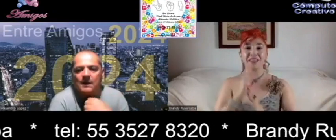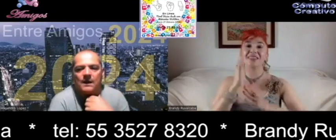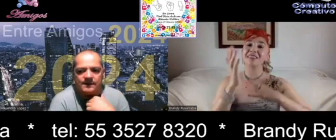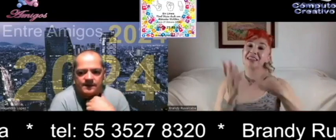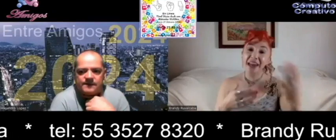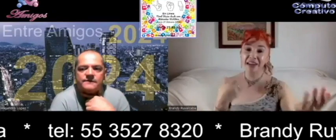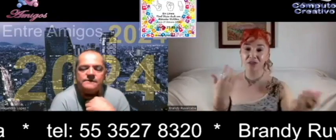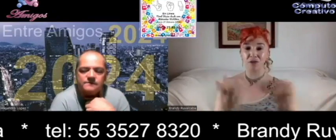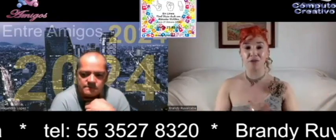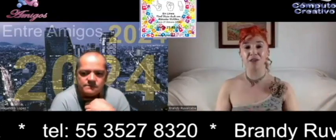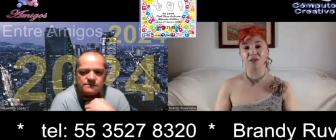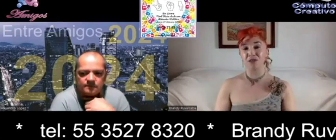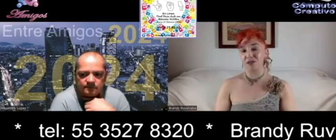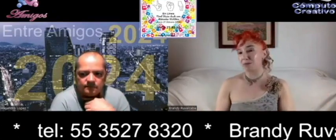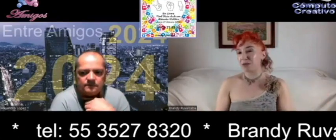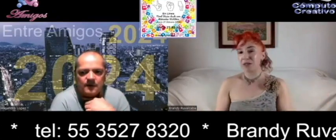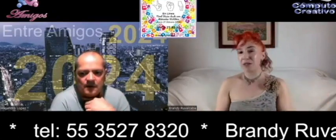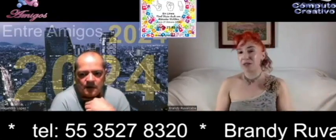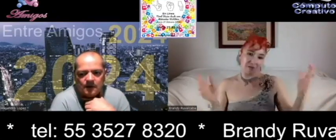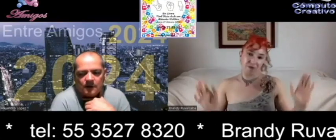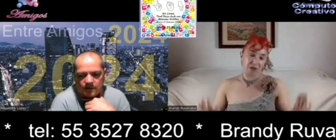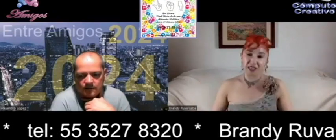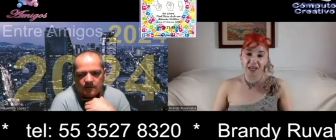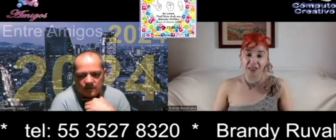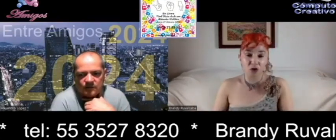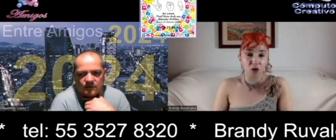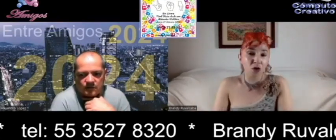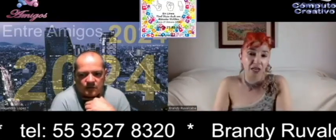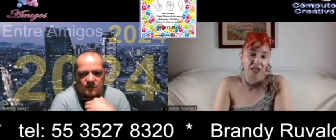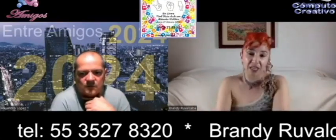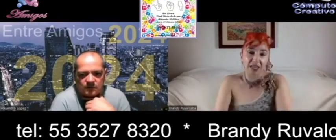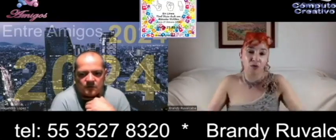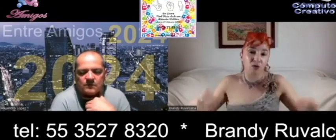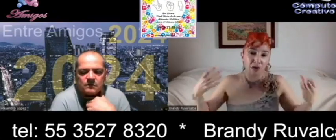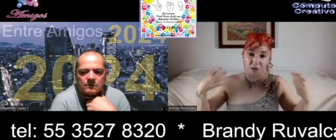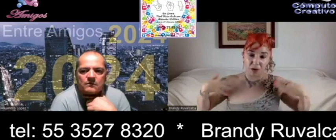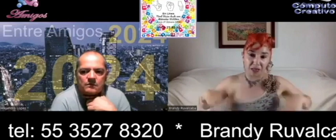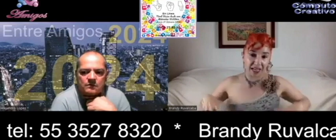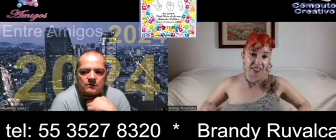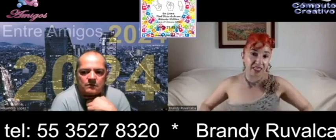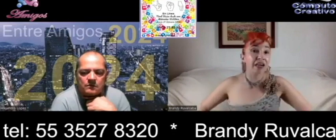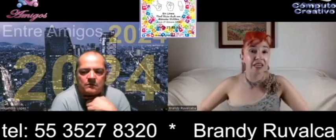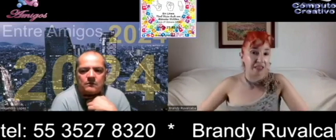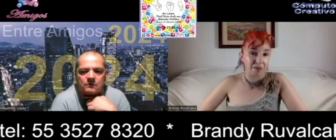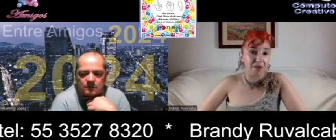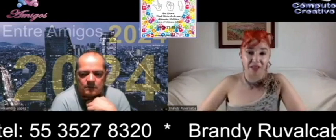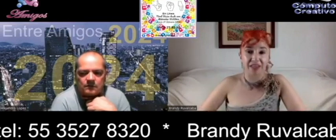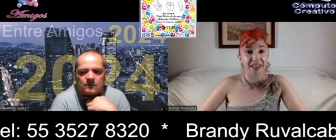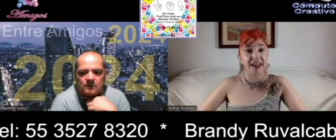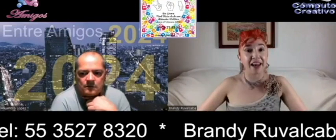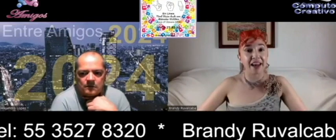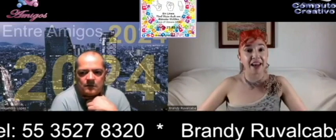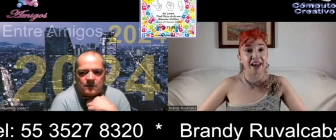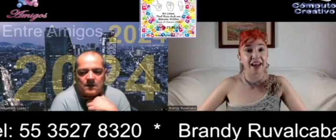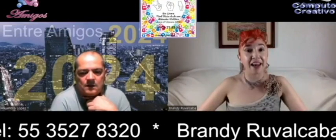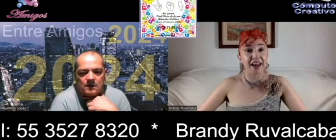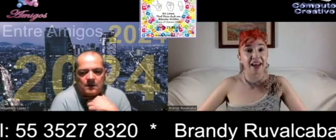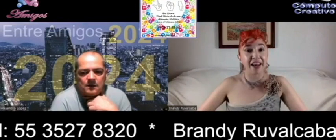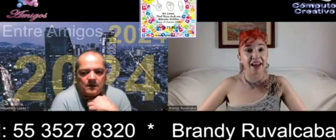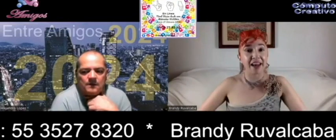mi cuerpo para hacer Así es. cierto movimiento. Eso sí, pasa en todo lo que requiera tu cuerpo, en danza y en deporte en general.